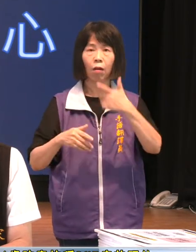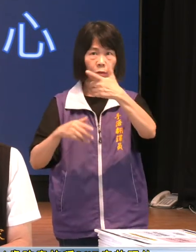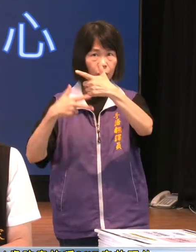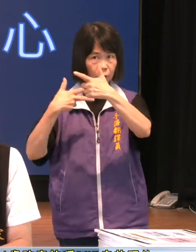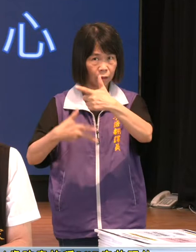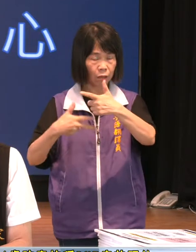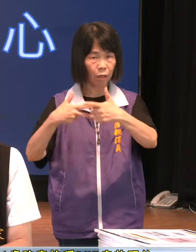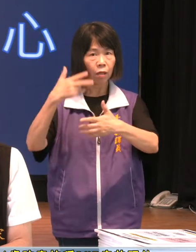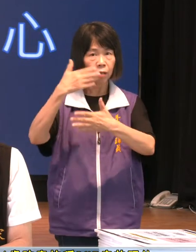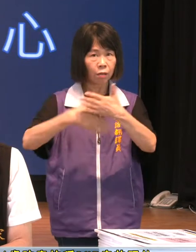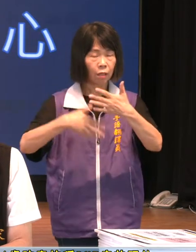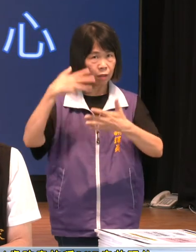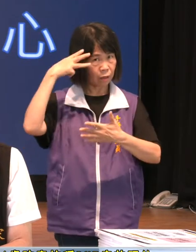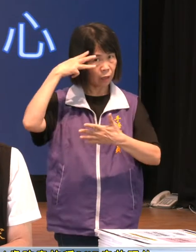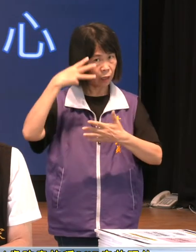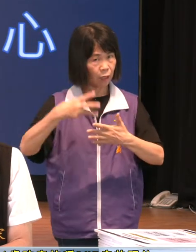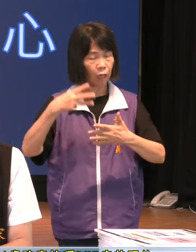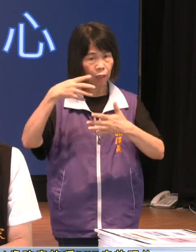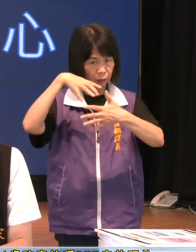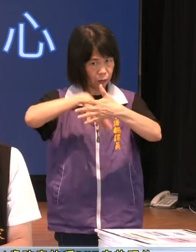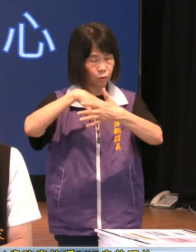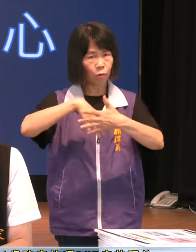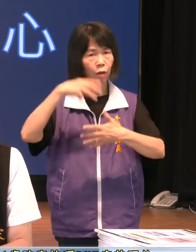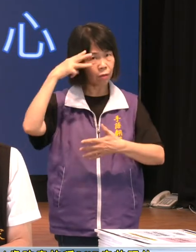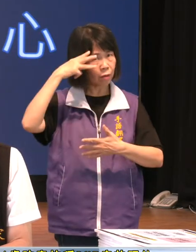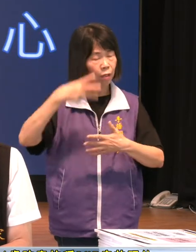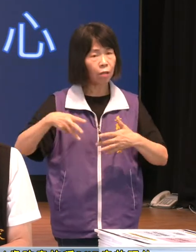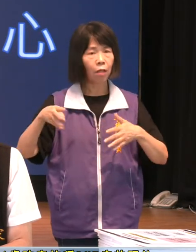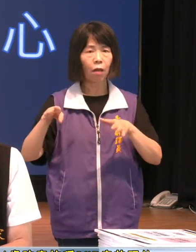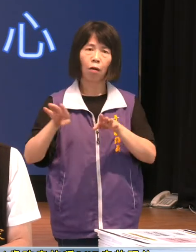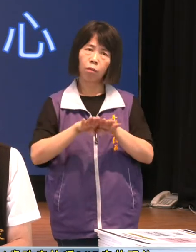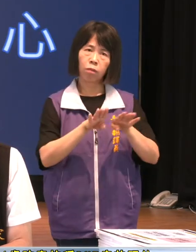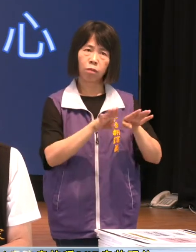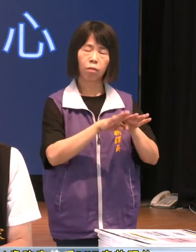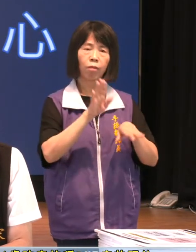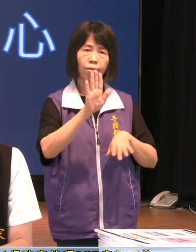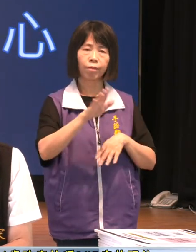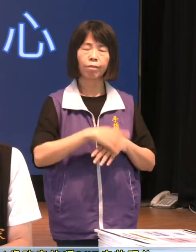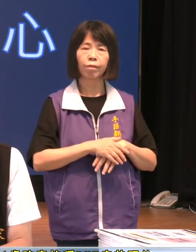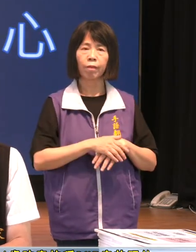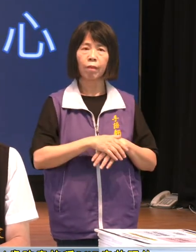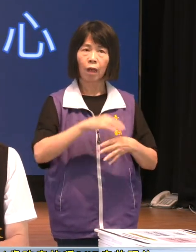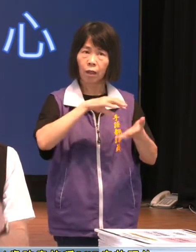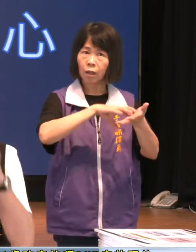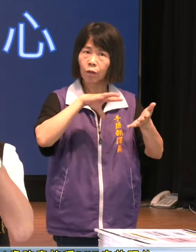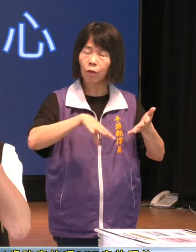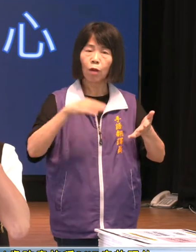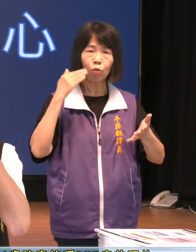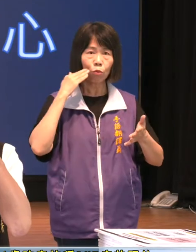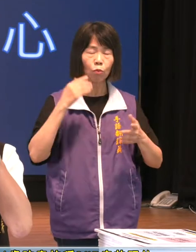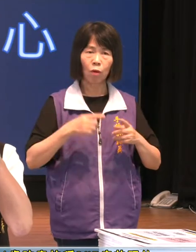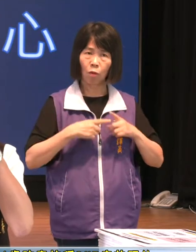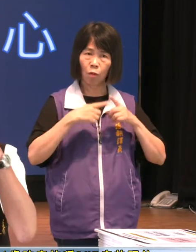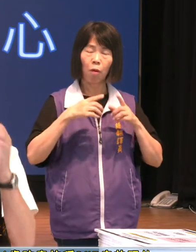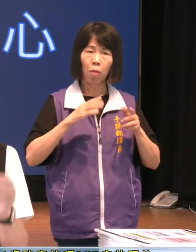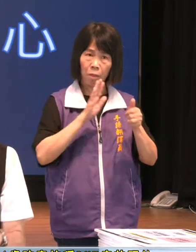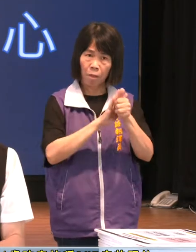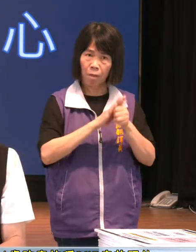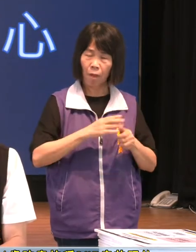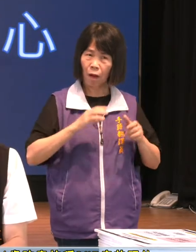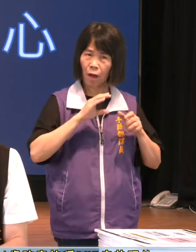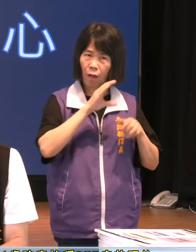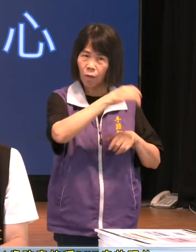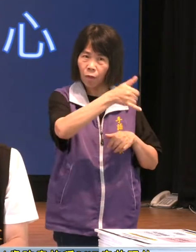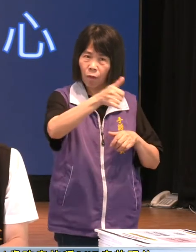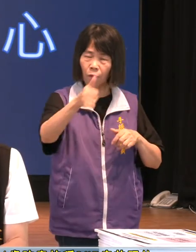有3天的连假，所以整体来讲医疗院所端能够来到各校接种的我们入